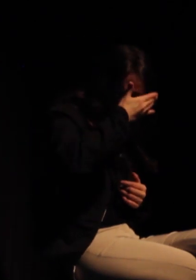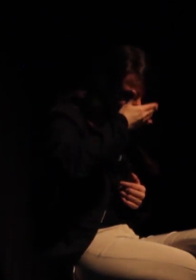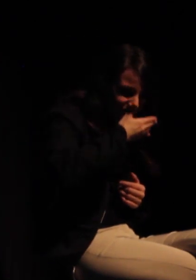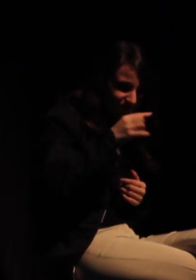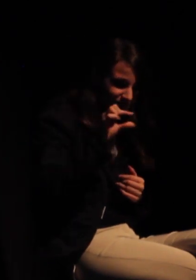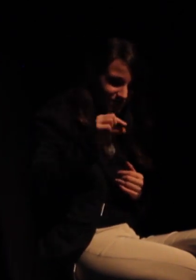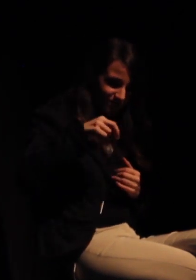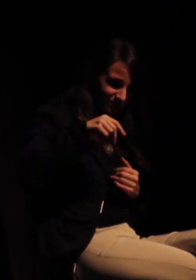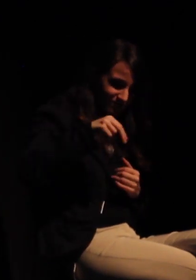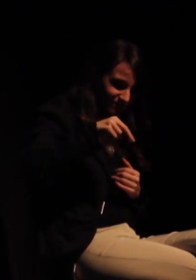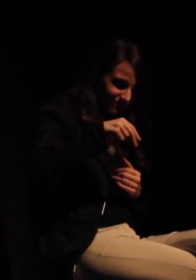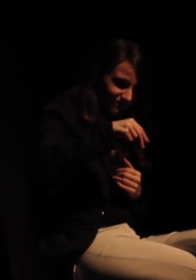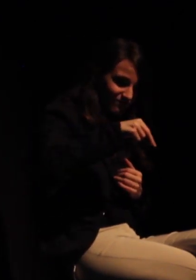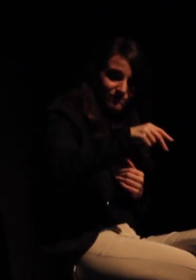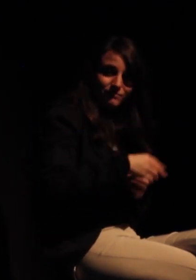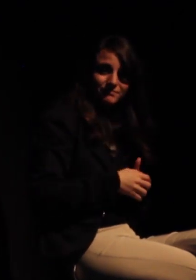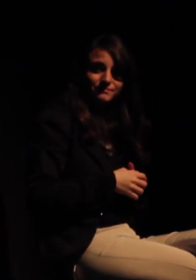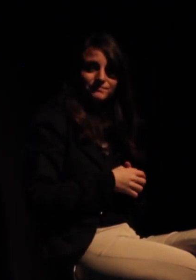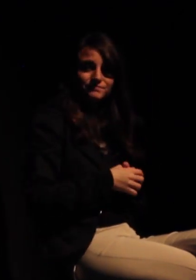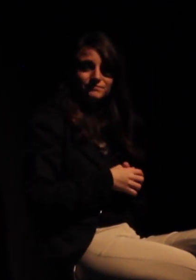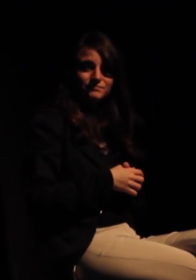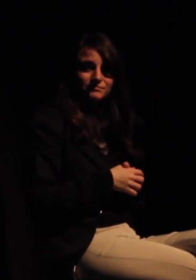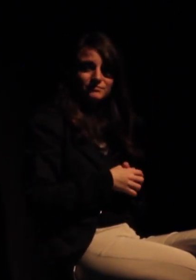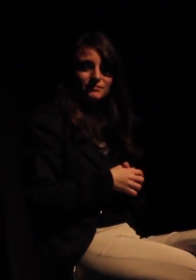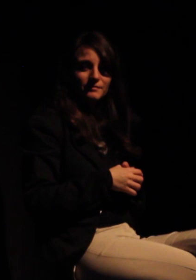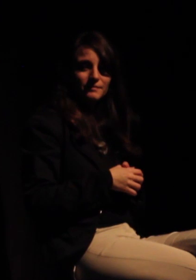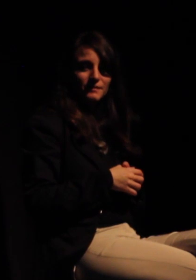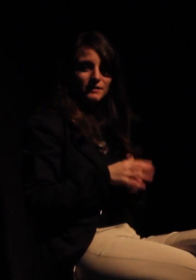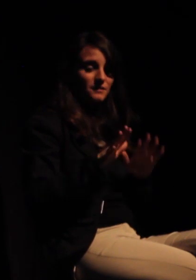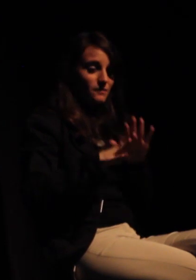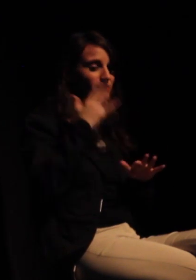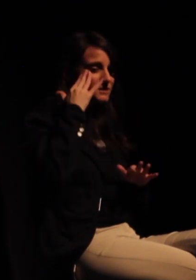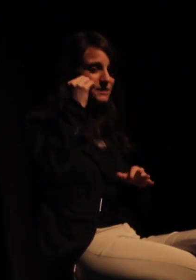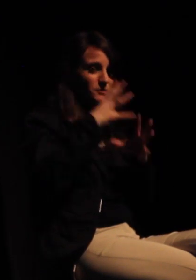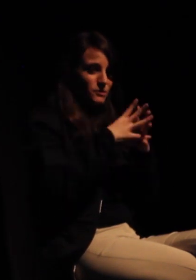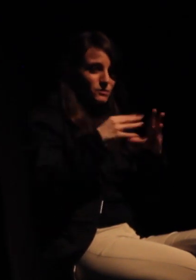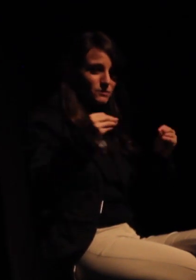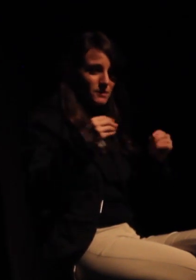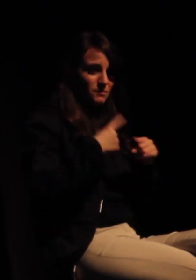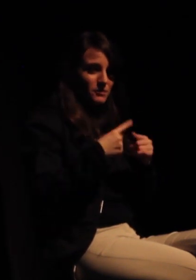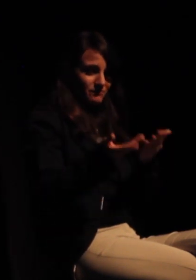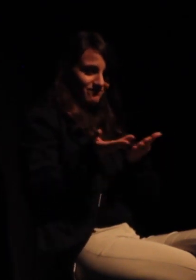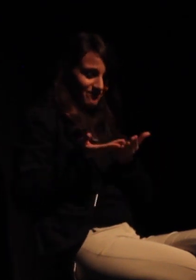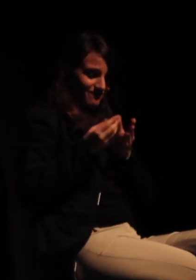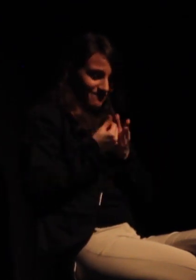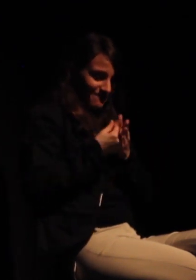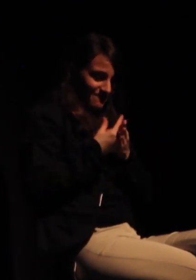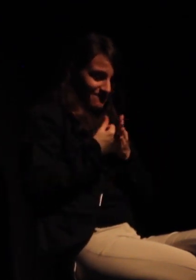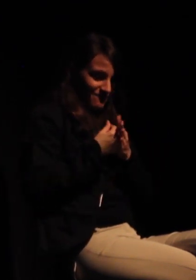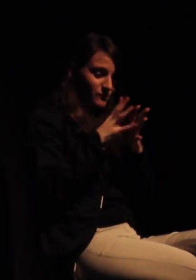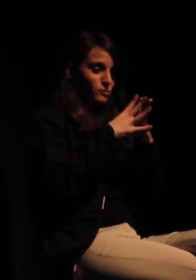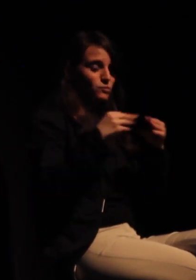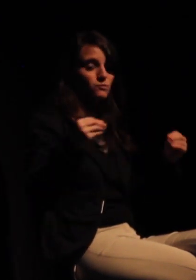E eles continuam corruptos. E alguns sabem que vão desaparecer porque eles continuam a receber propina até